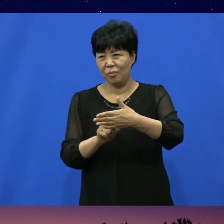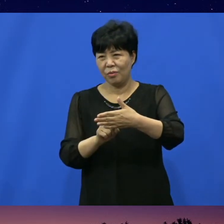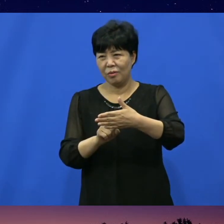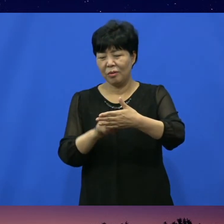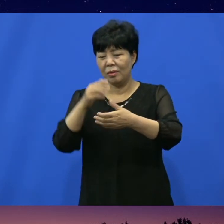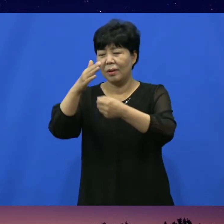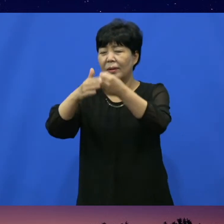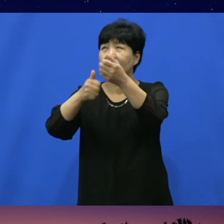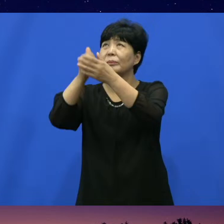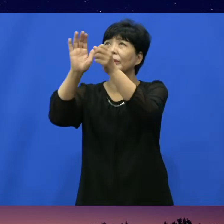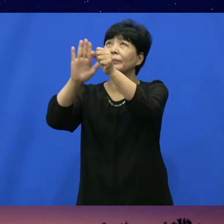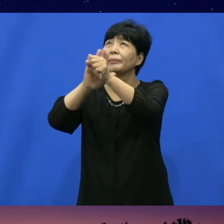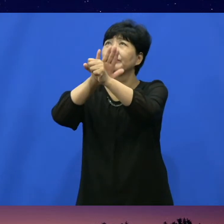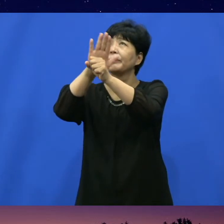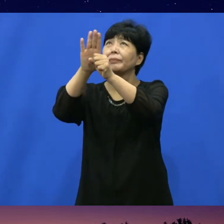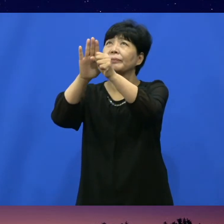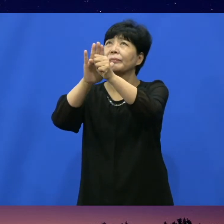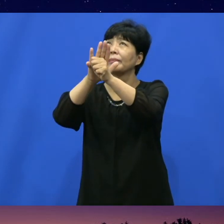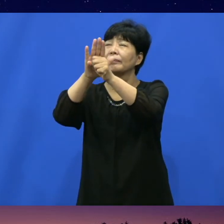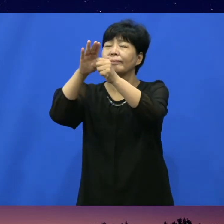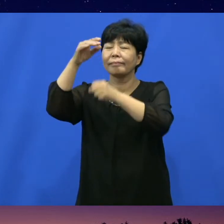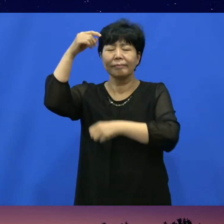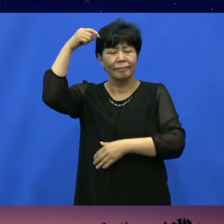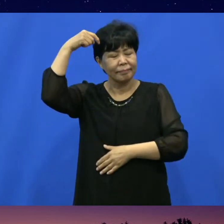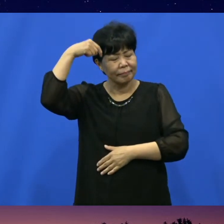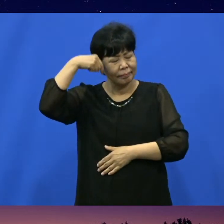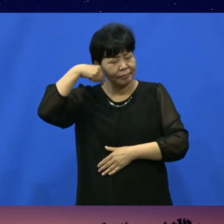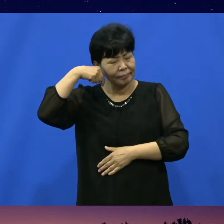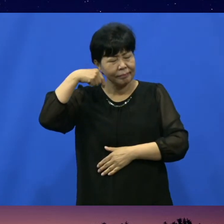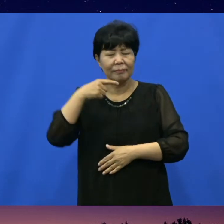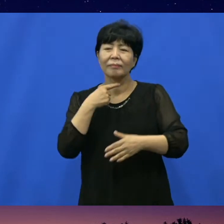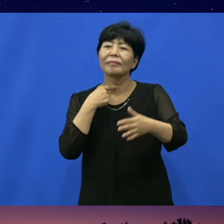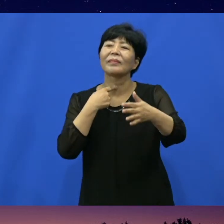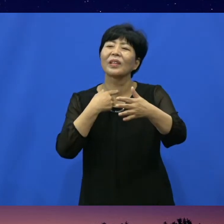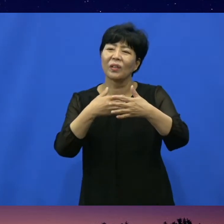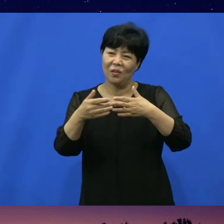그 하나님의 사랑을 느끼고 경험하고